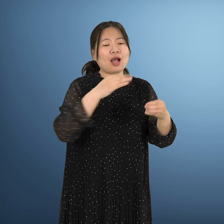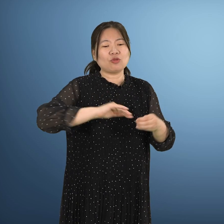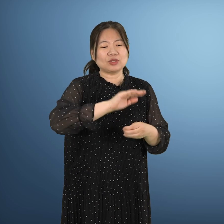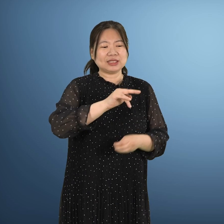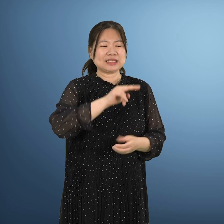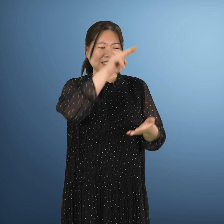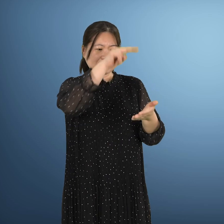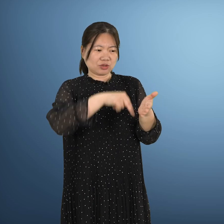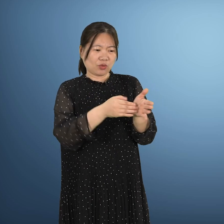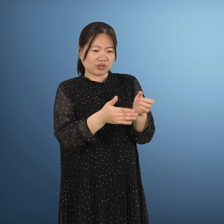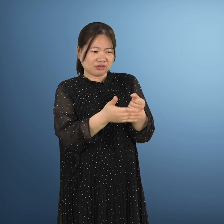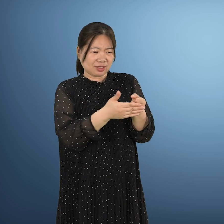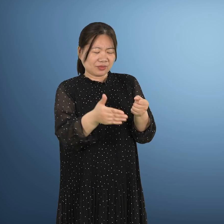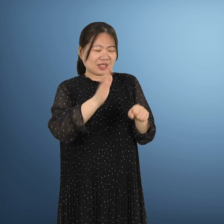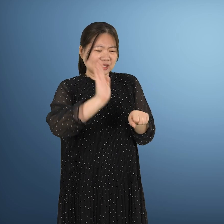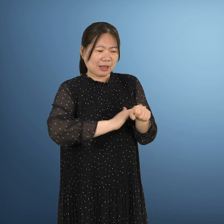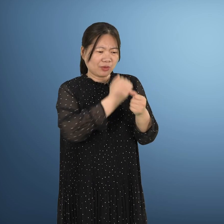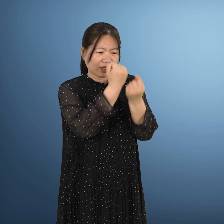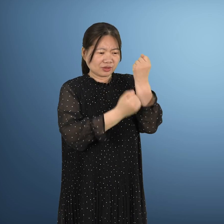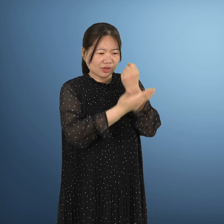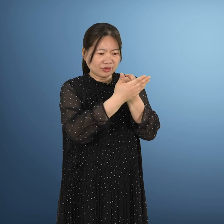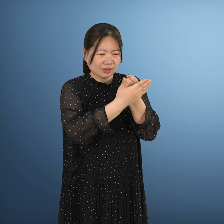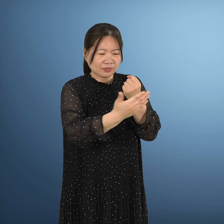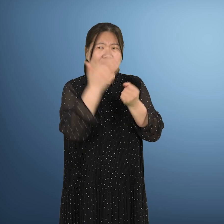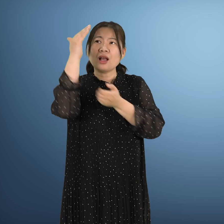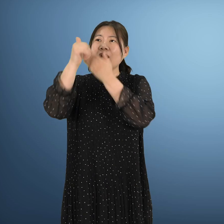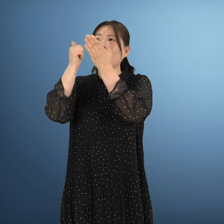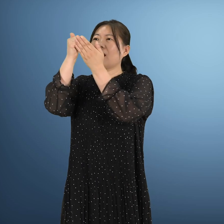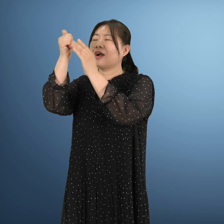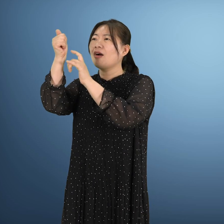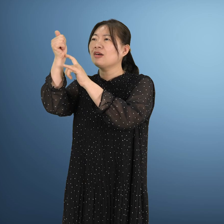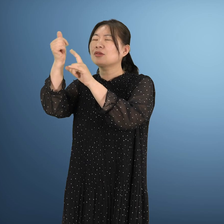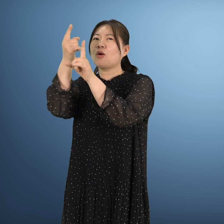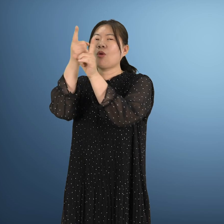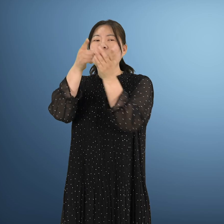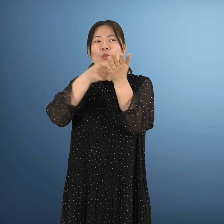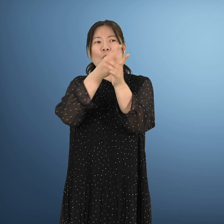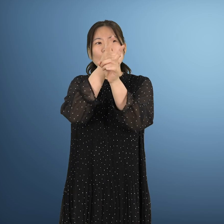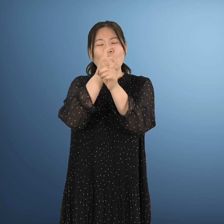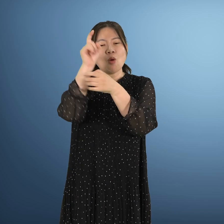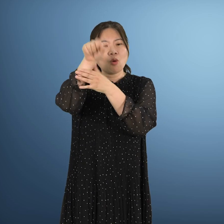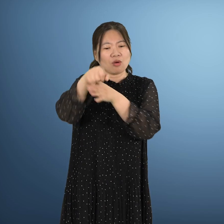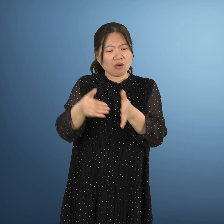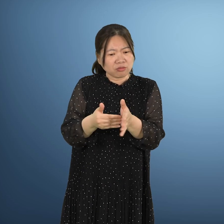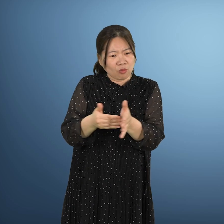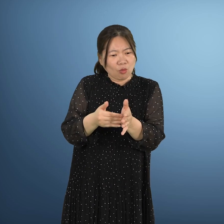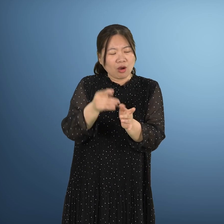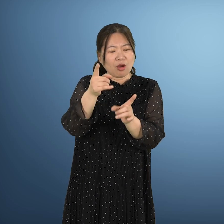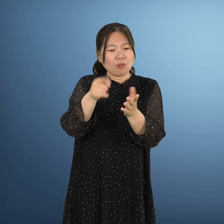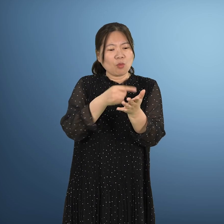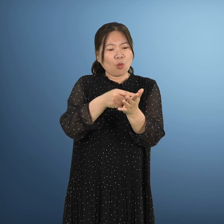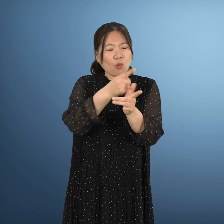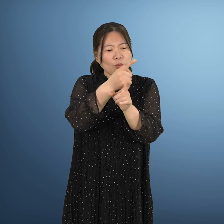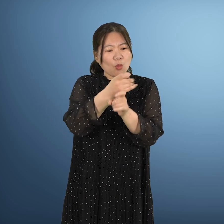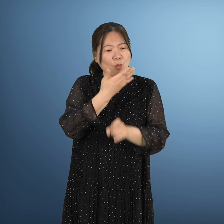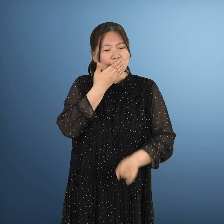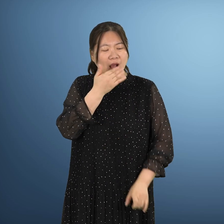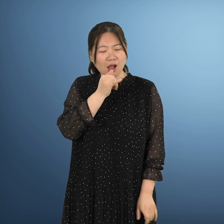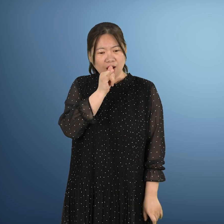문자적으로만 잘못 해석을 해서 하나님께서는 보복을 허락하셨고 보복할 수